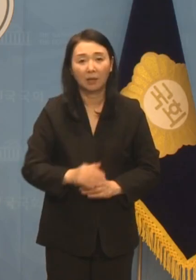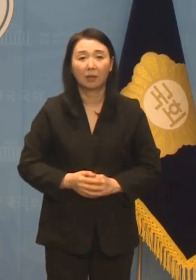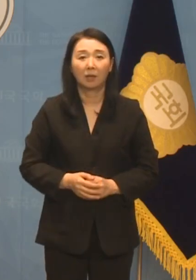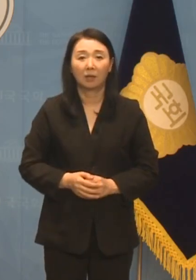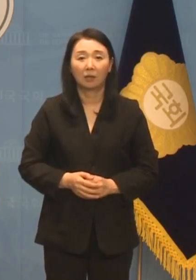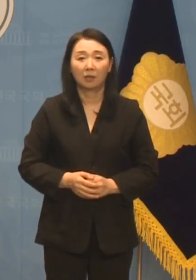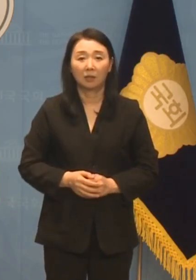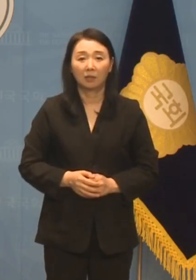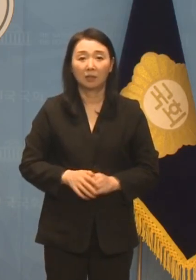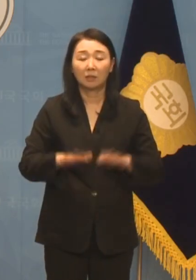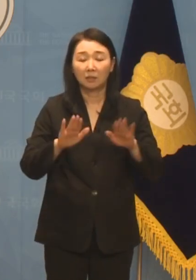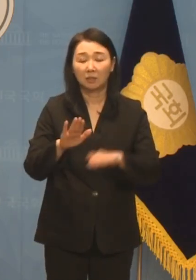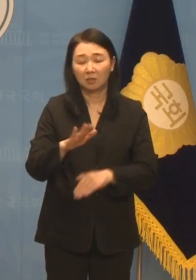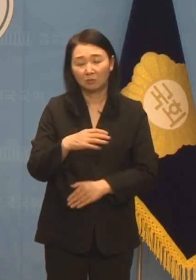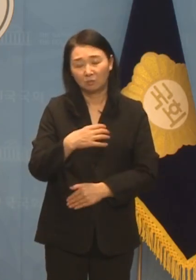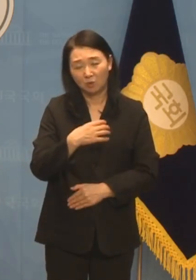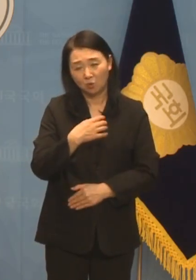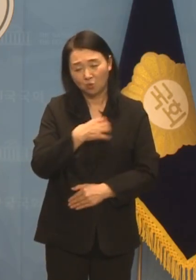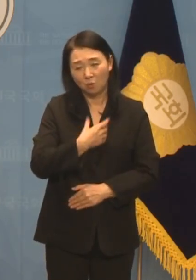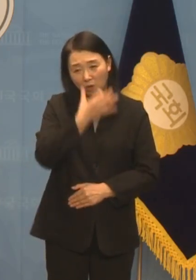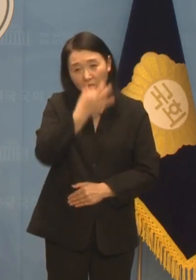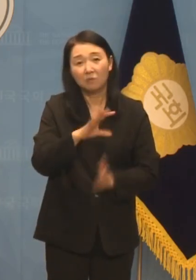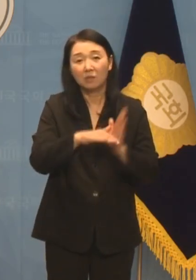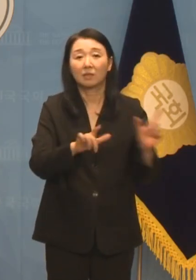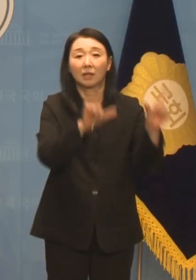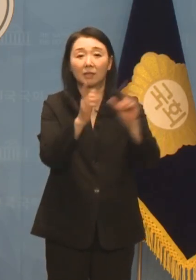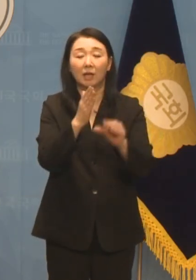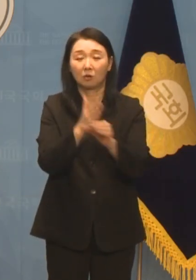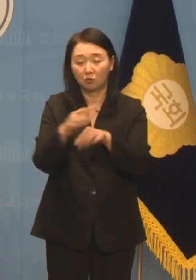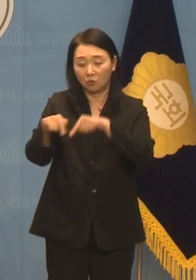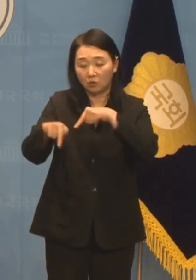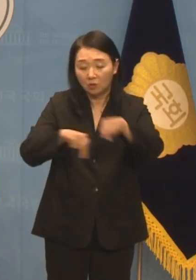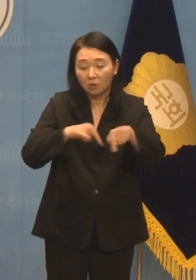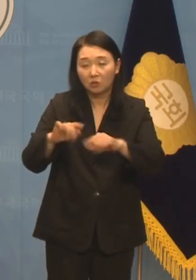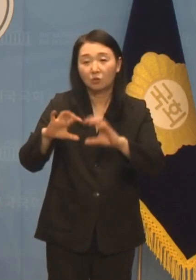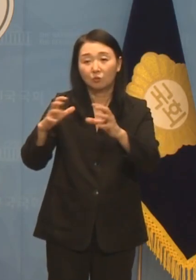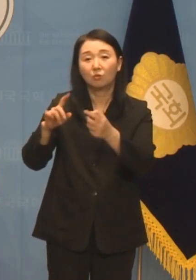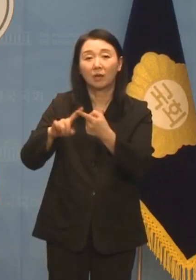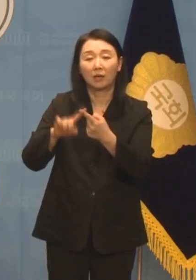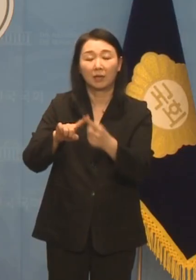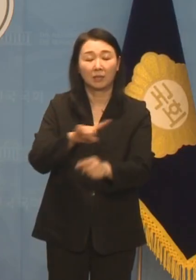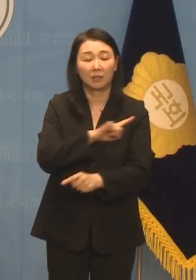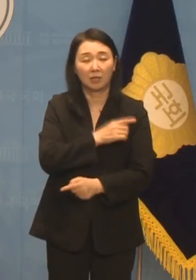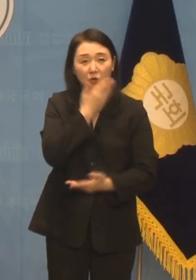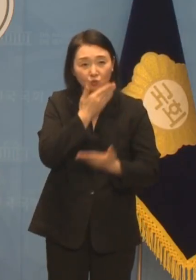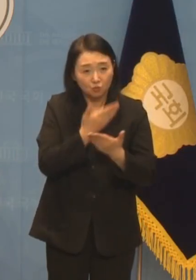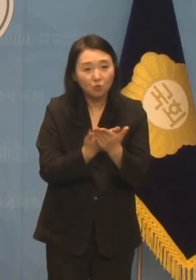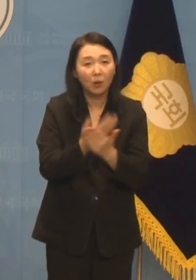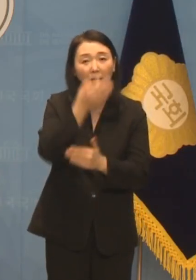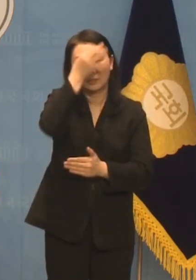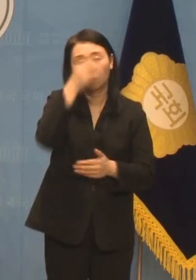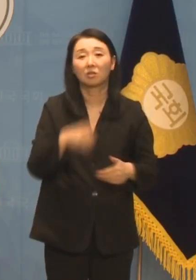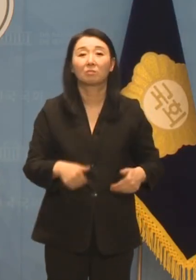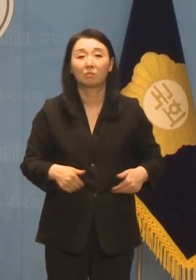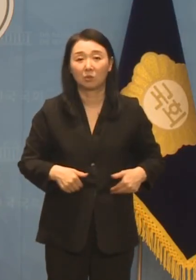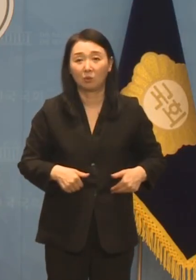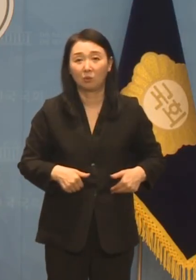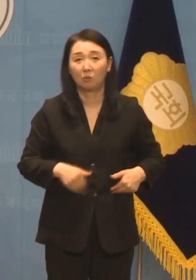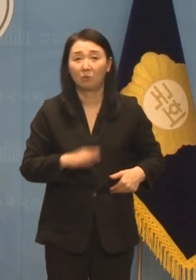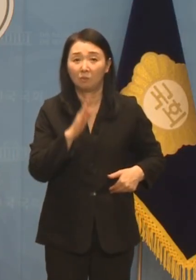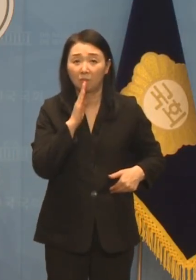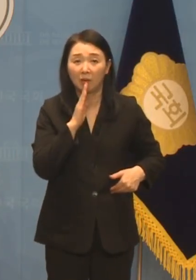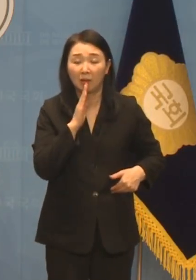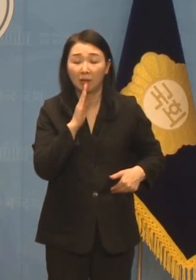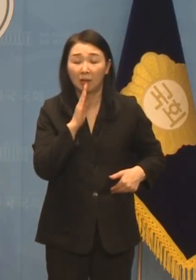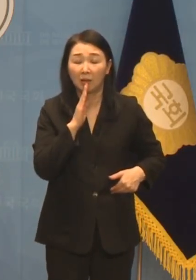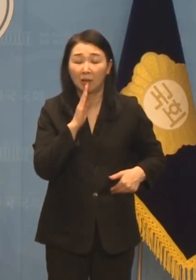우리는 이런 시대에 살고 있습니다. 정치는 국가의 가장 이성적인 기능이어야 하지만 되려 가장